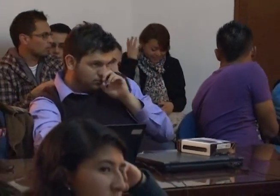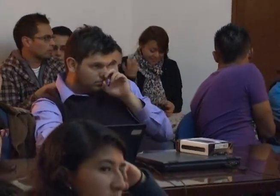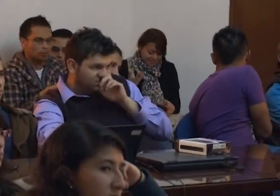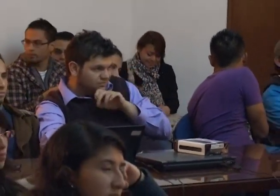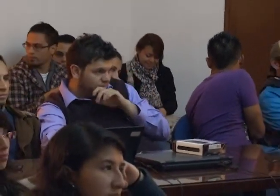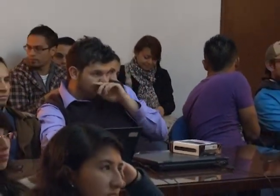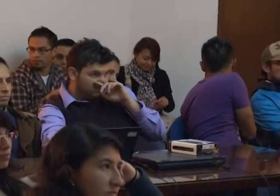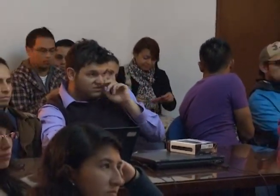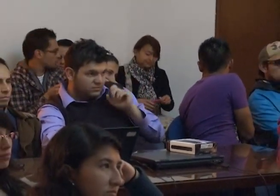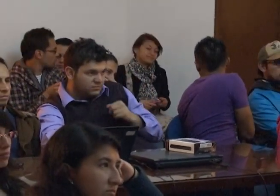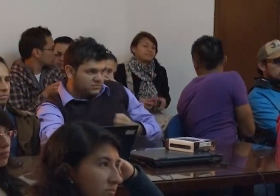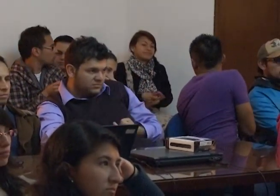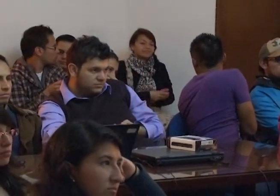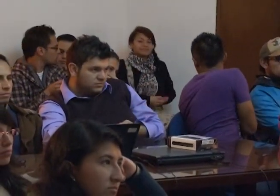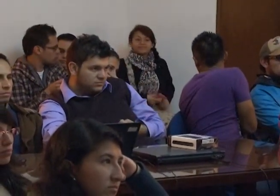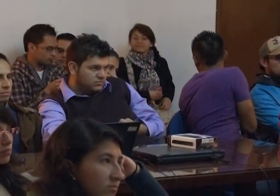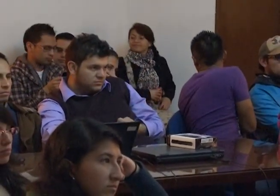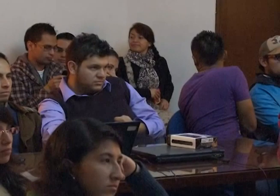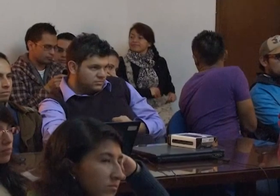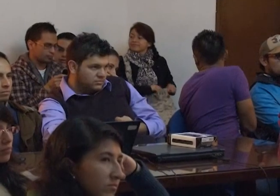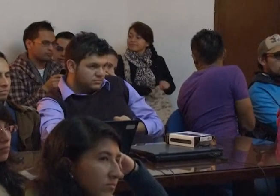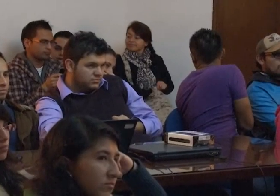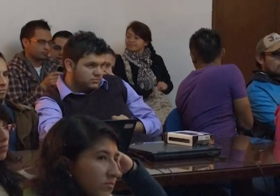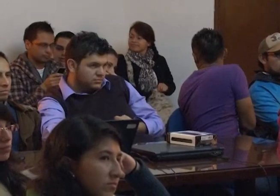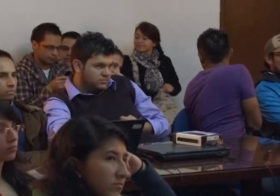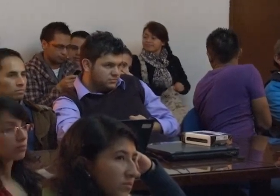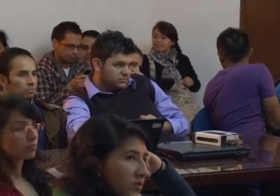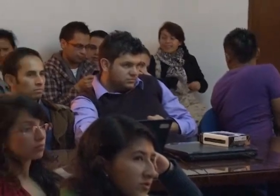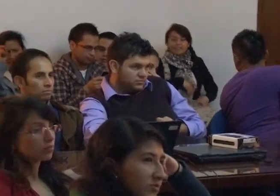de señas es una lengua visogestual manual